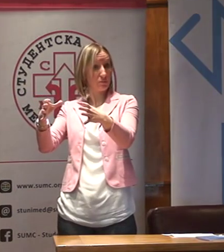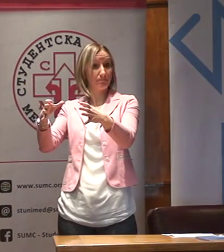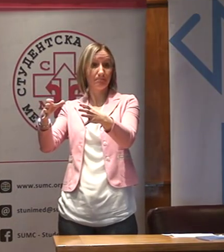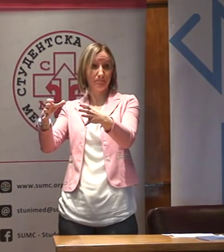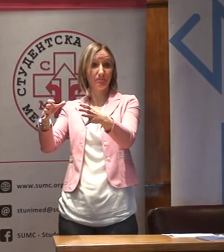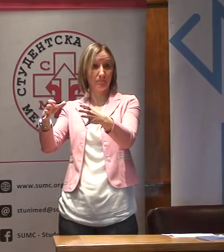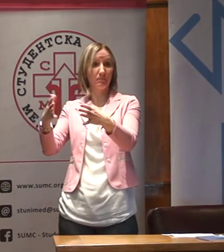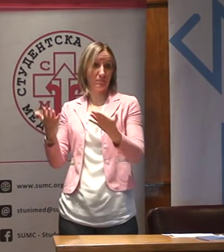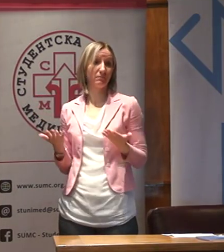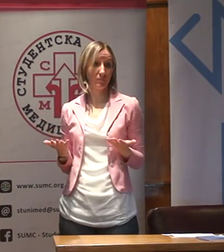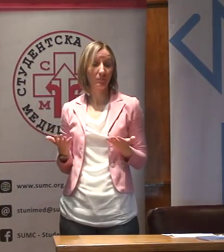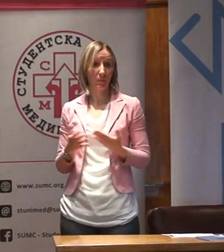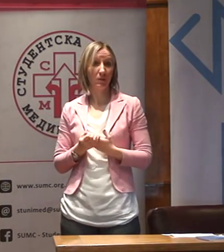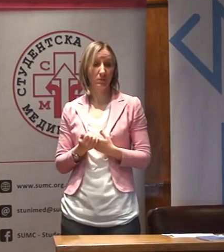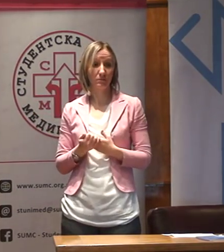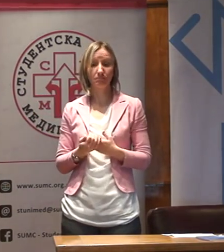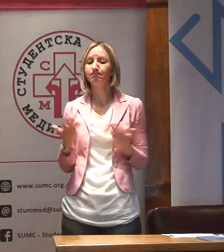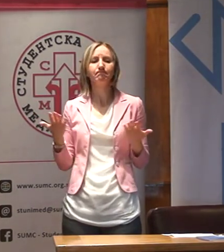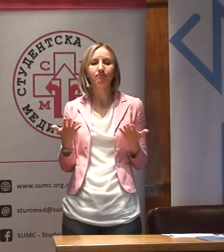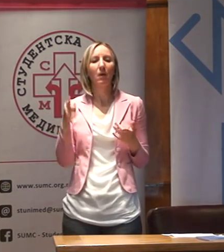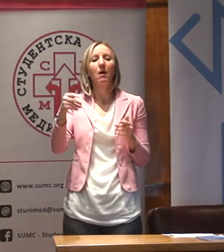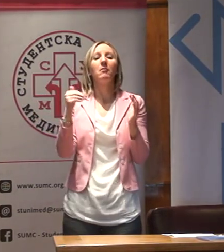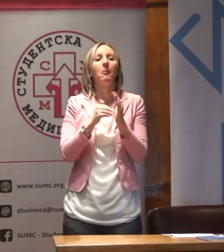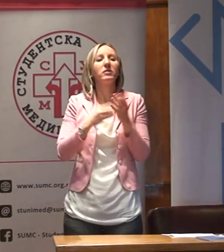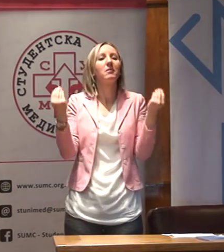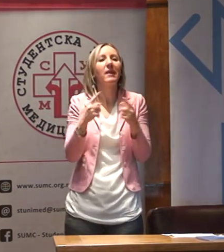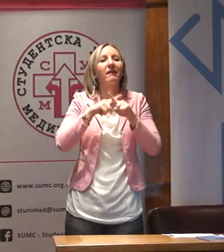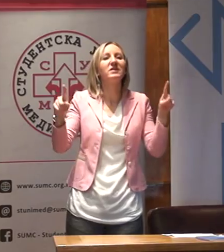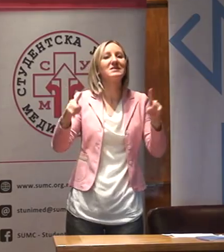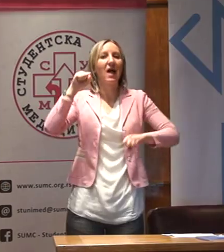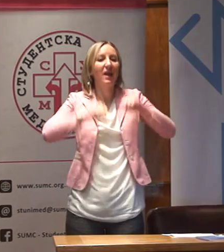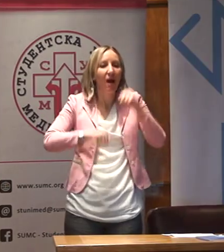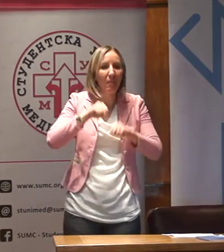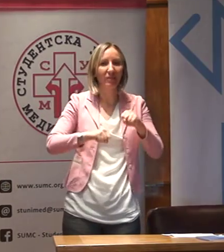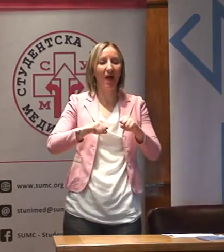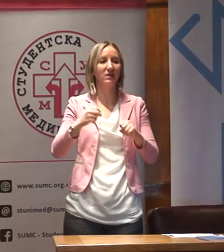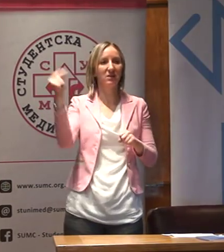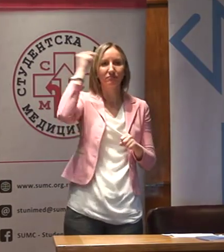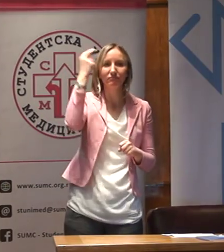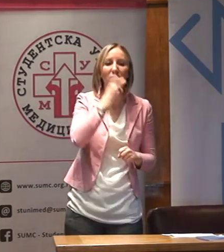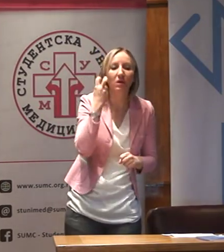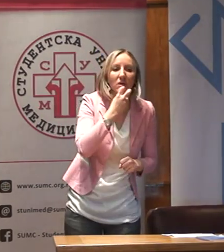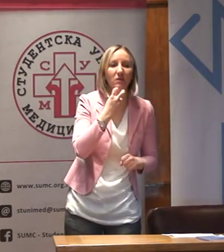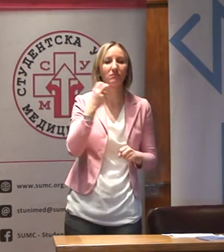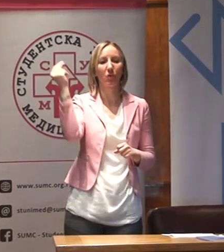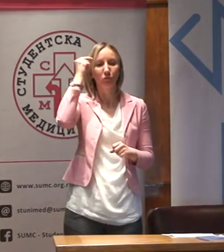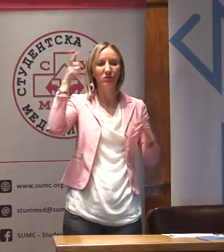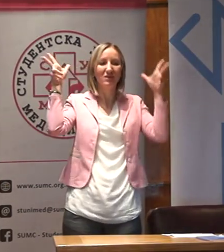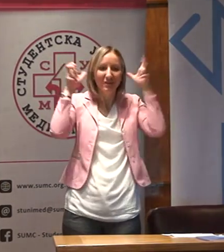koje su zapravo pripadnici čujuće zajednice. Što znači da imaju potrebu za određenu